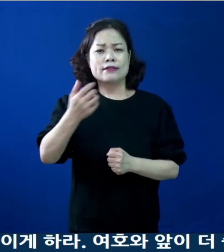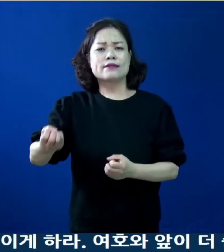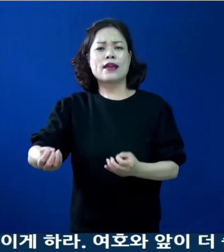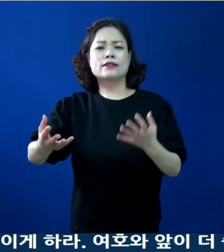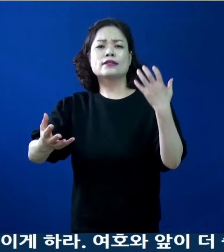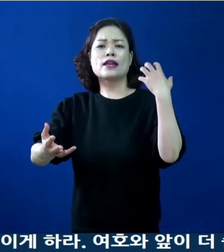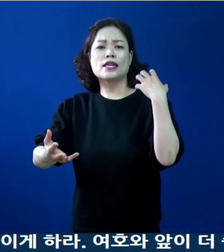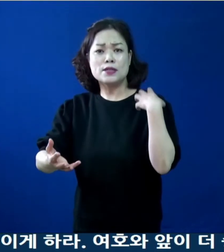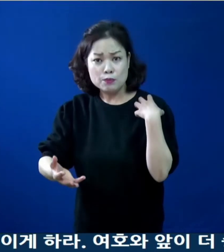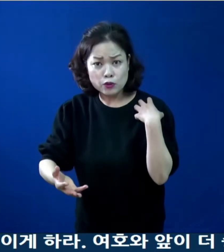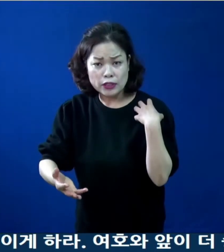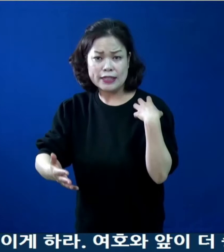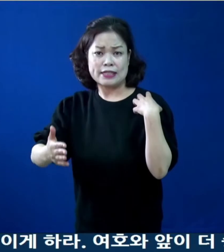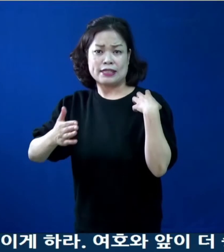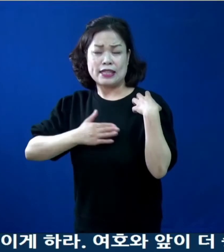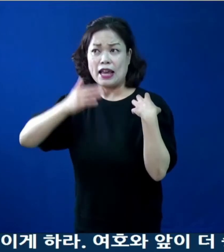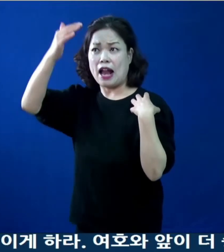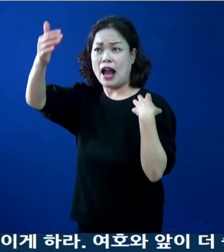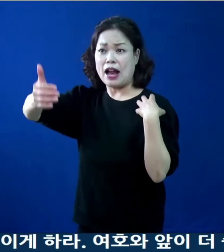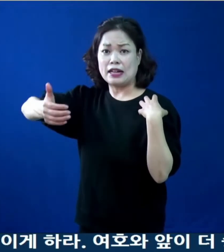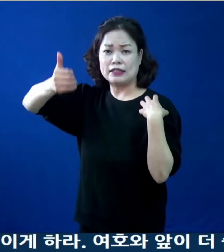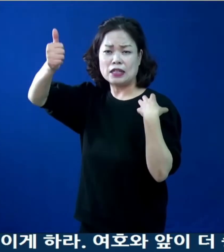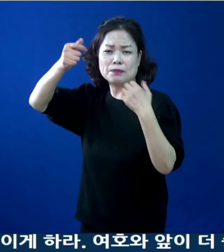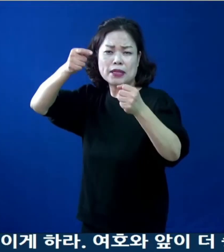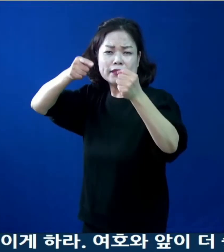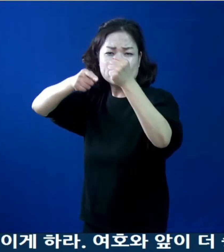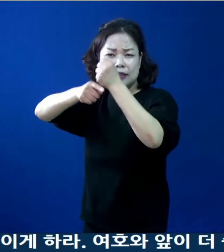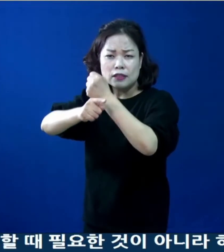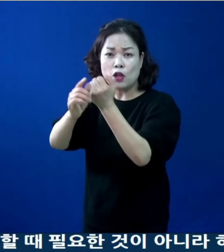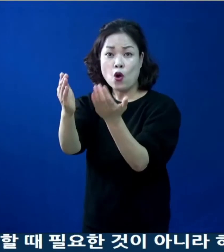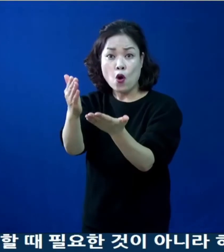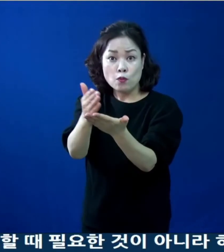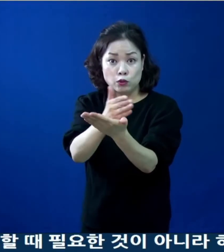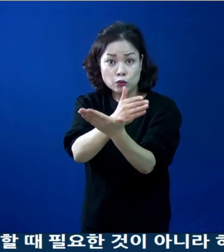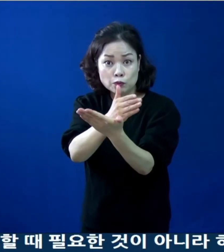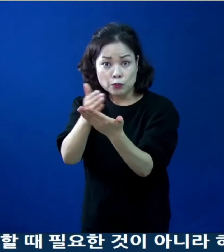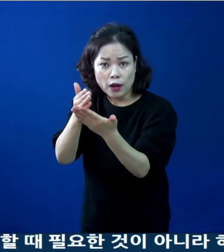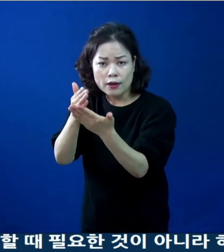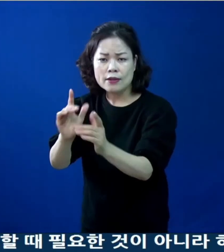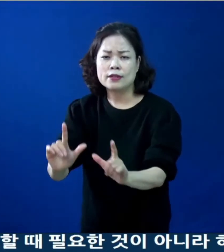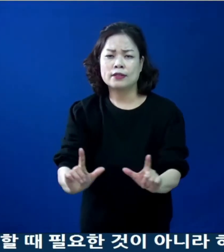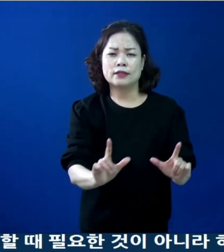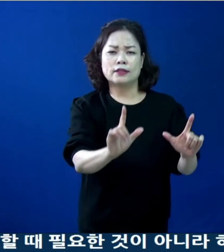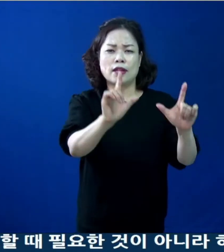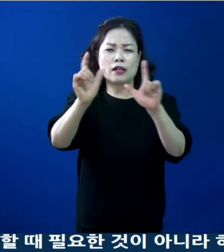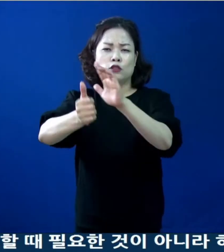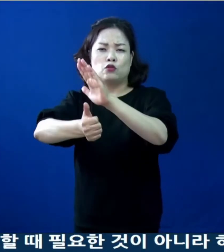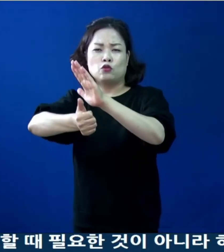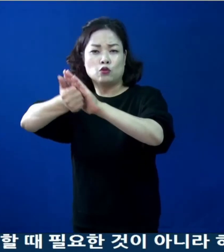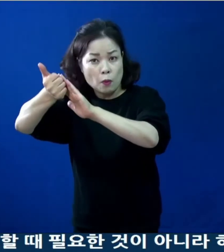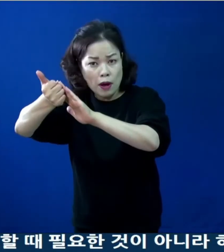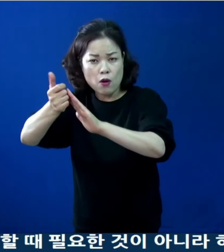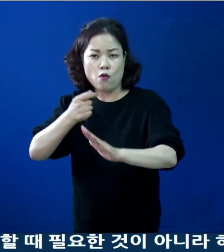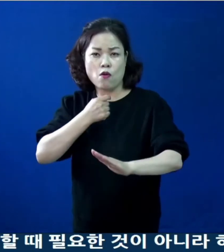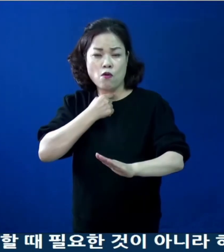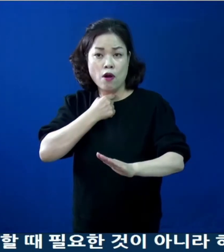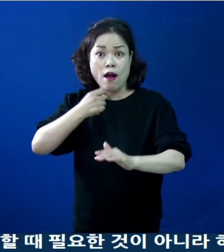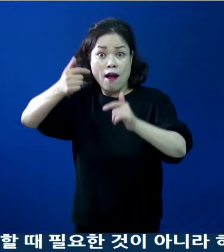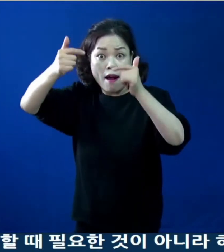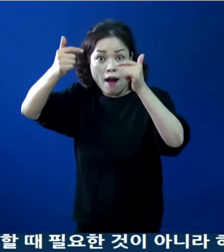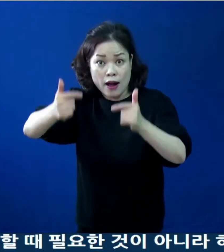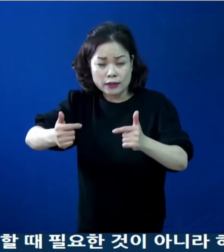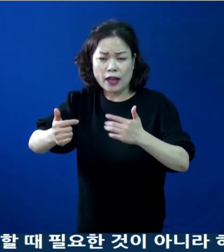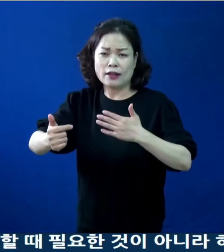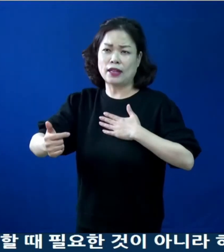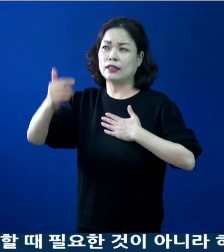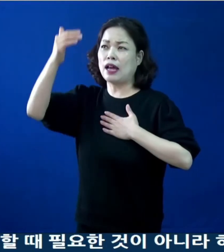대제사장의 임무는 내가 하나님의 뜻을 분별하면서 살기 소망합니다. 항상